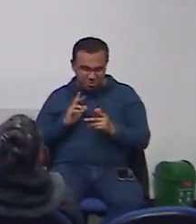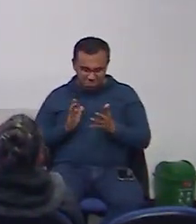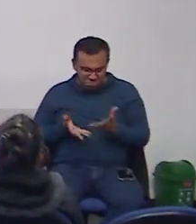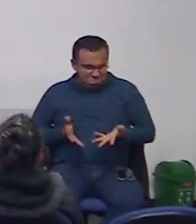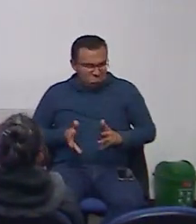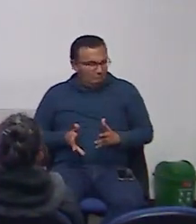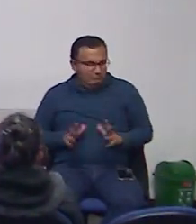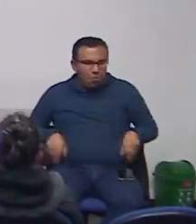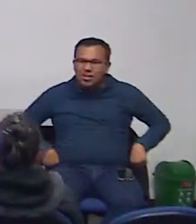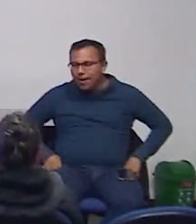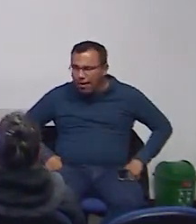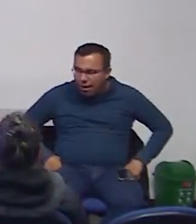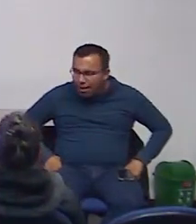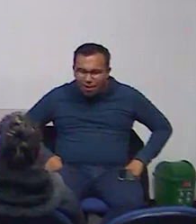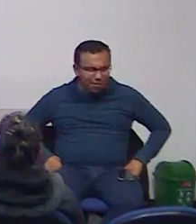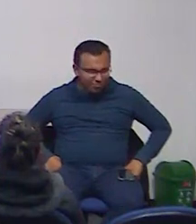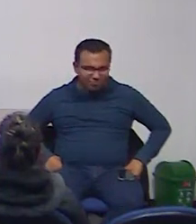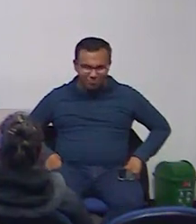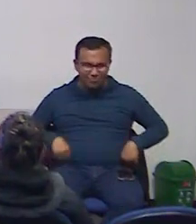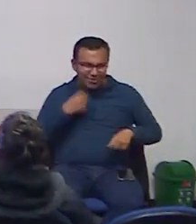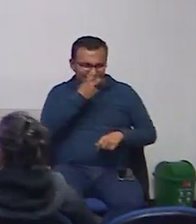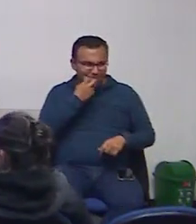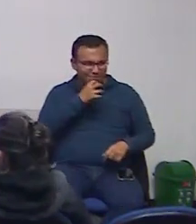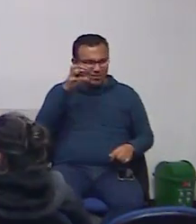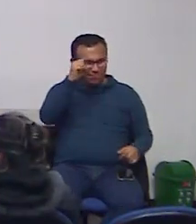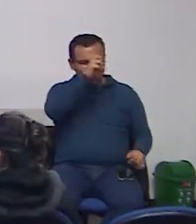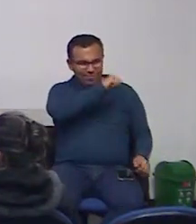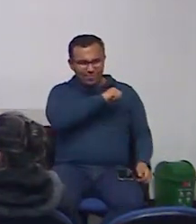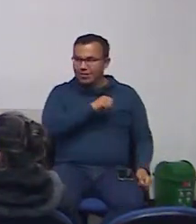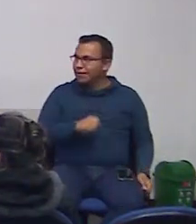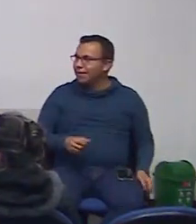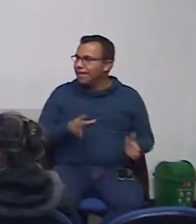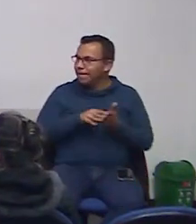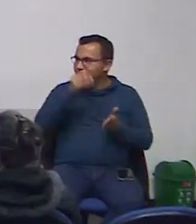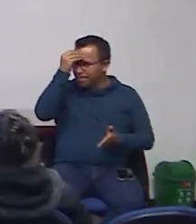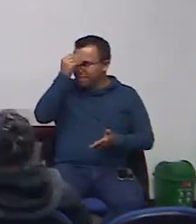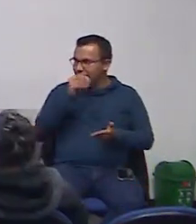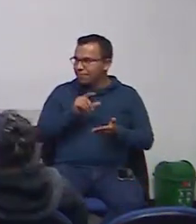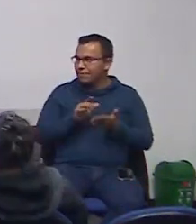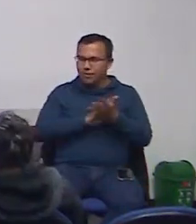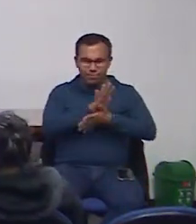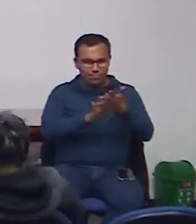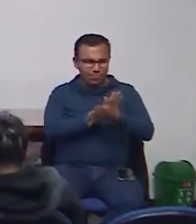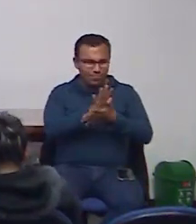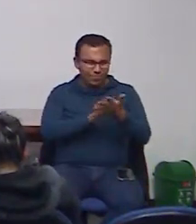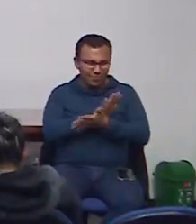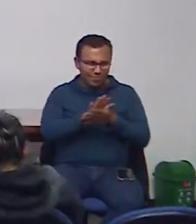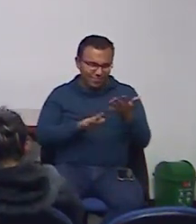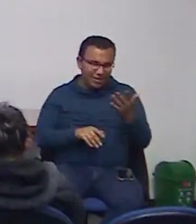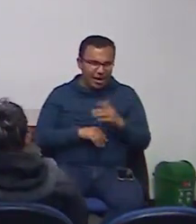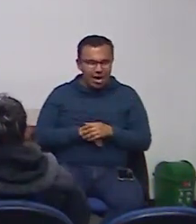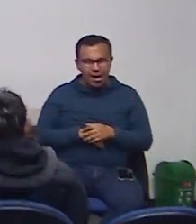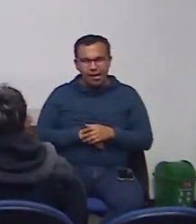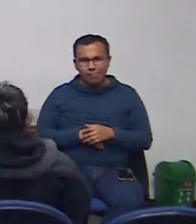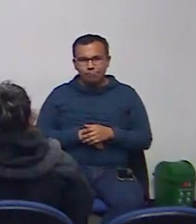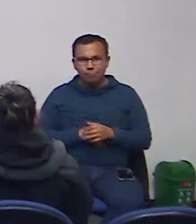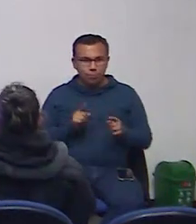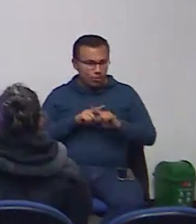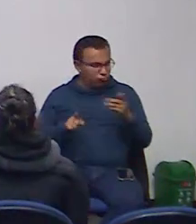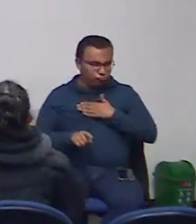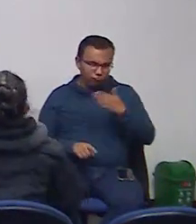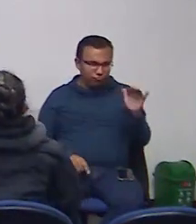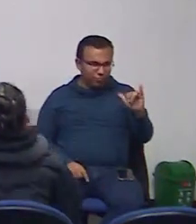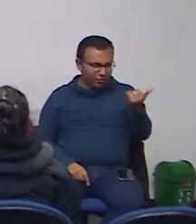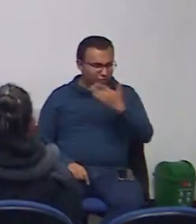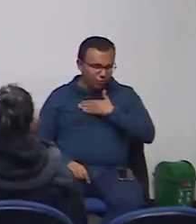de sí como tal de de de de aprender digamos el lenguaje la lengua eh pero de una